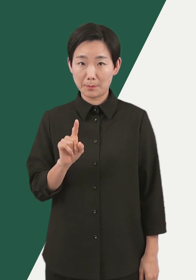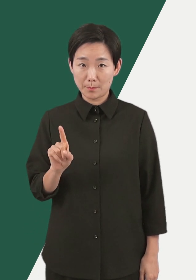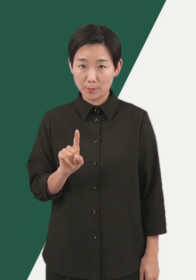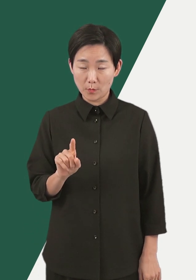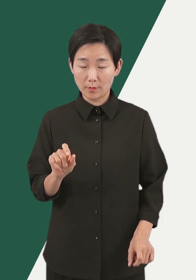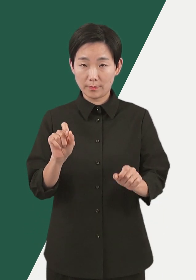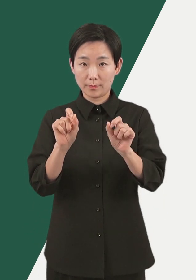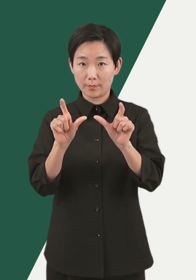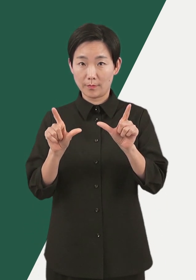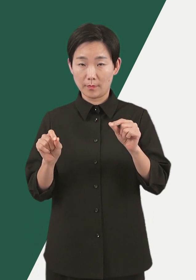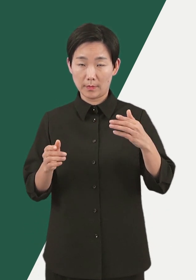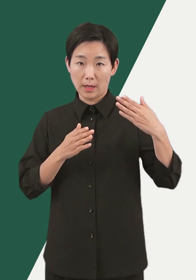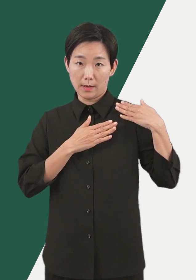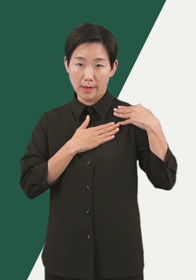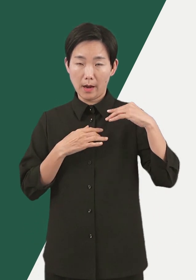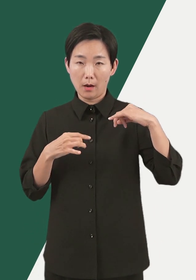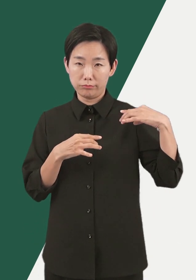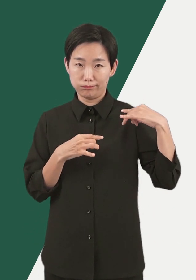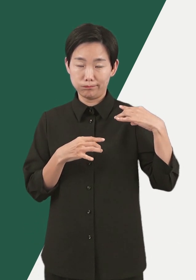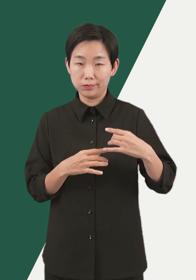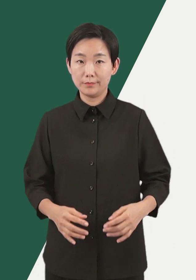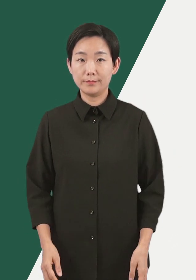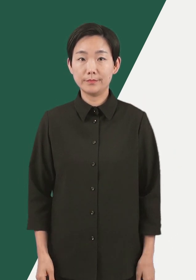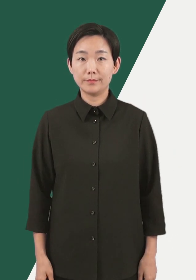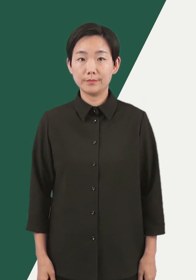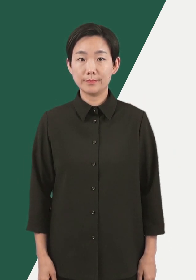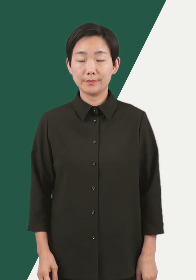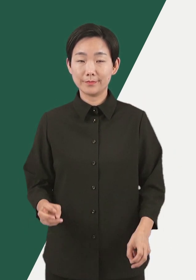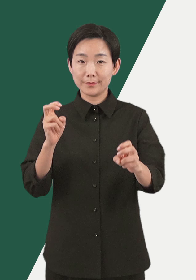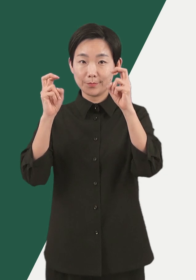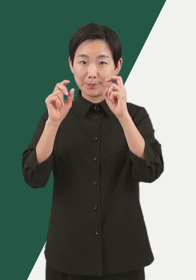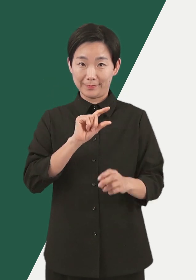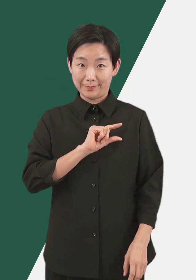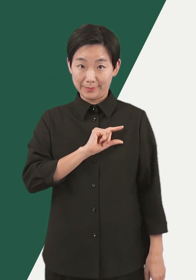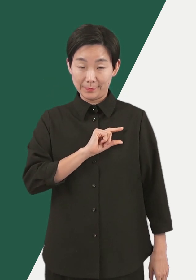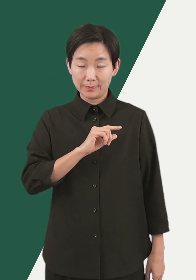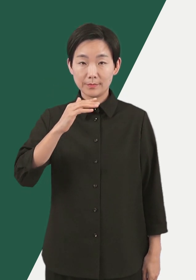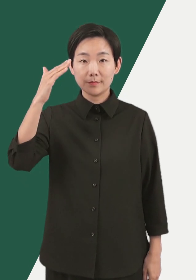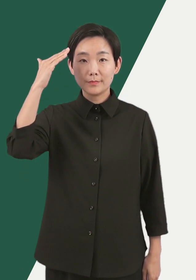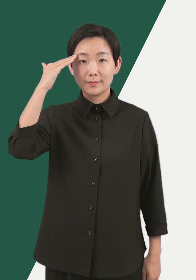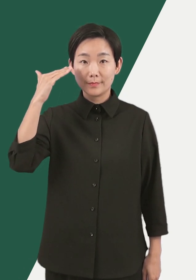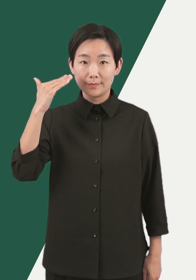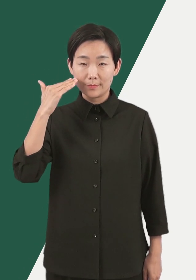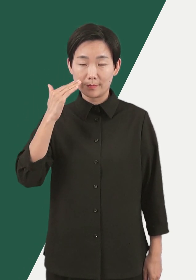본 제품은 의료기기입니다. 품목명 개인용 저주 파자극기.